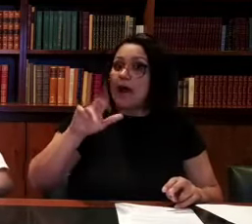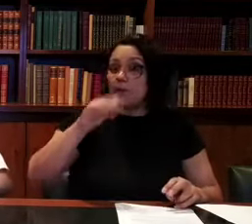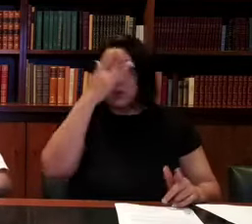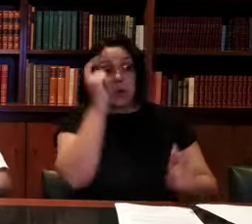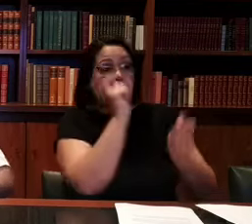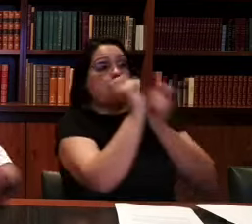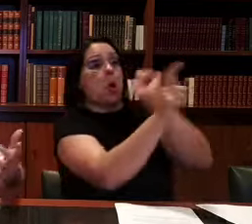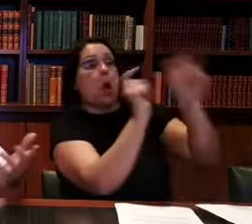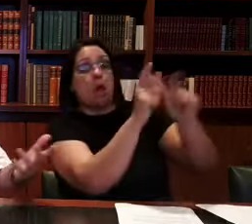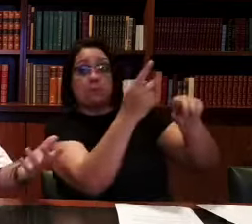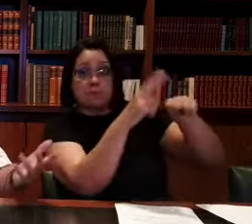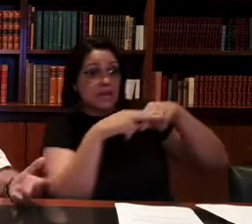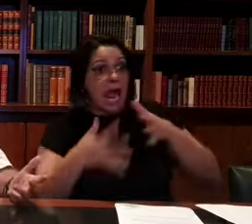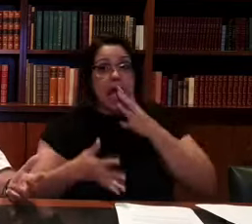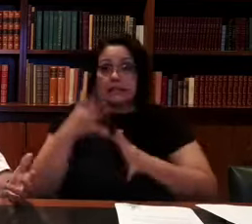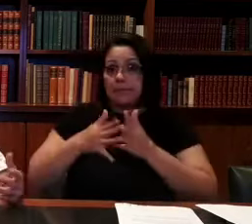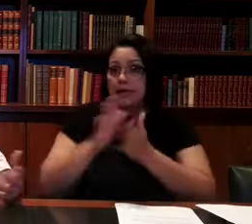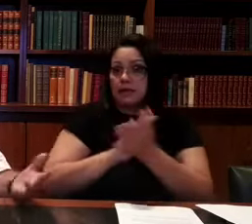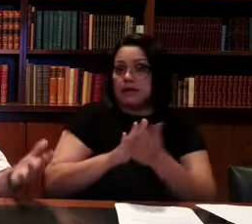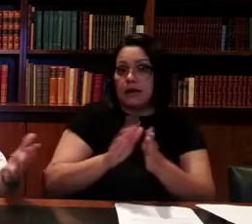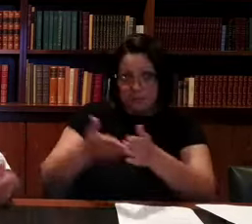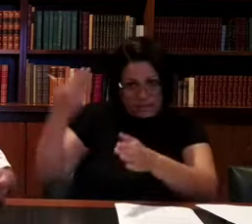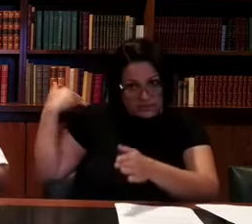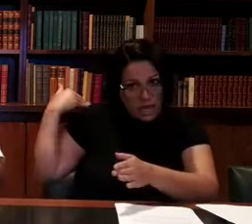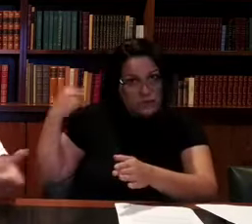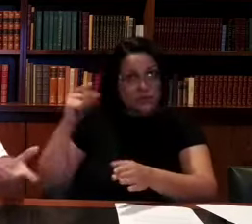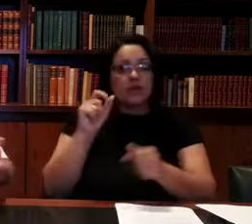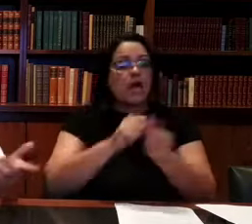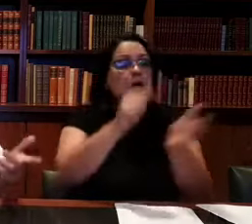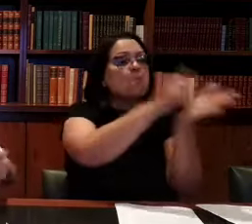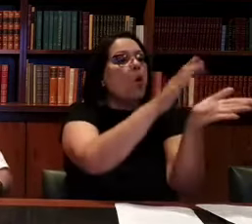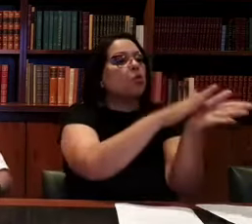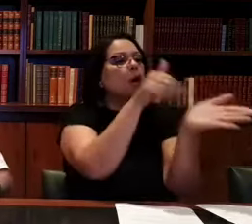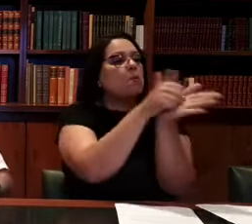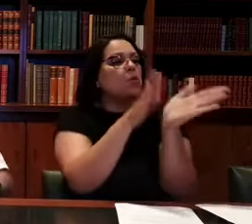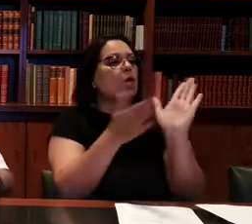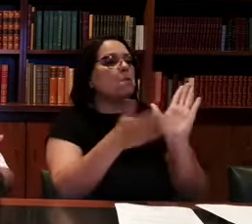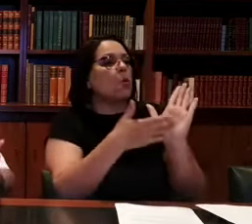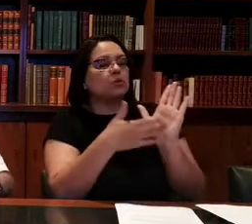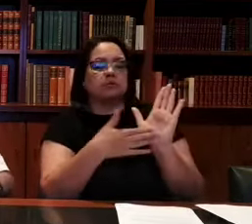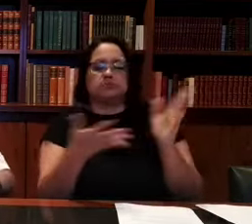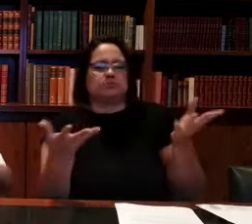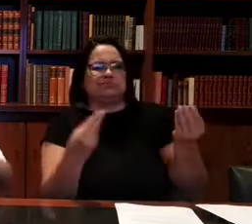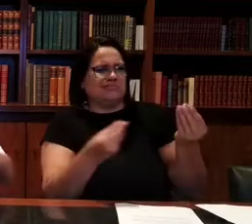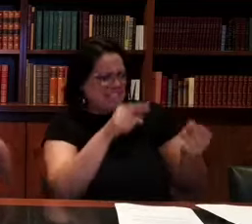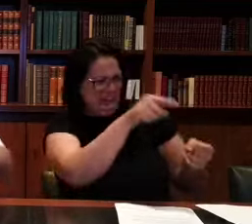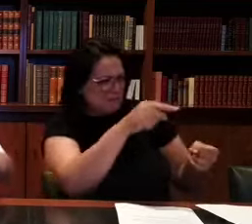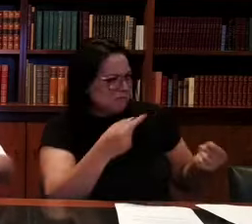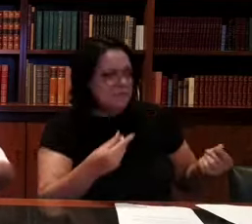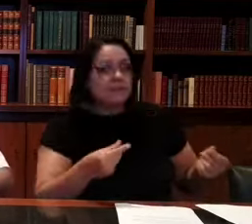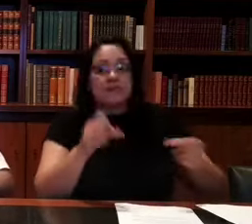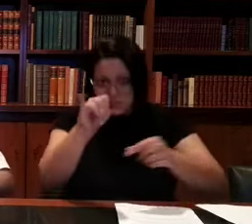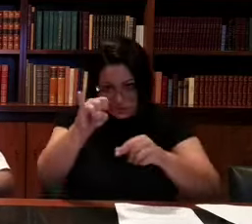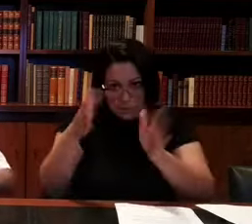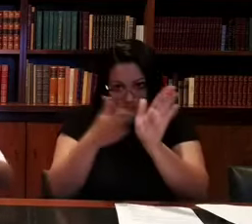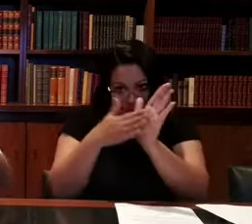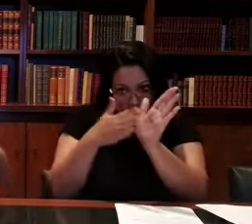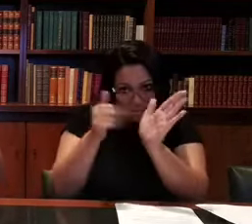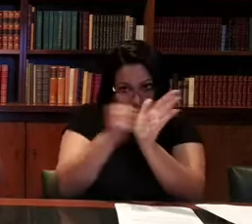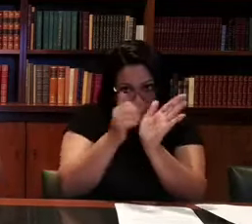atrapalha mais antigamente em parceria com todo respeito à montar os caras mais nada que eu falei para ela tem que botar vamos dar